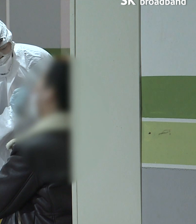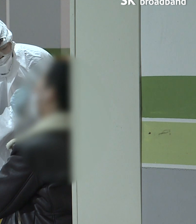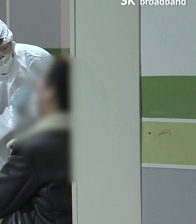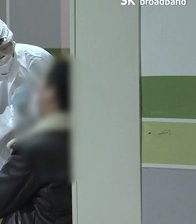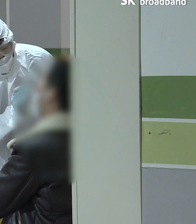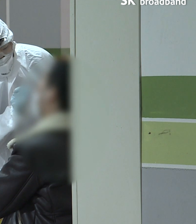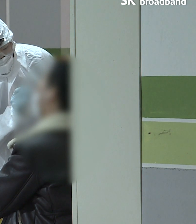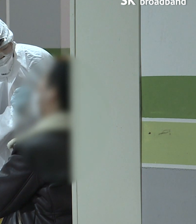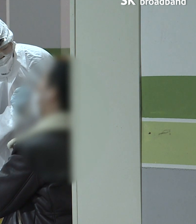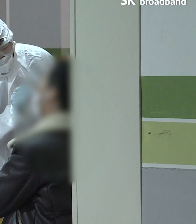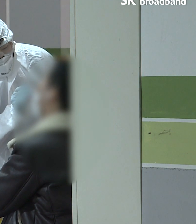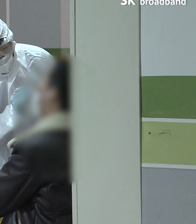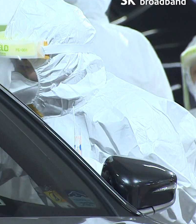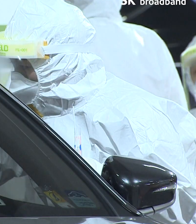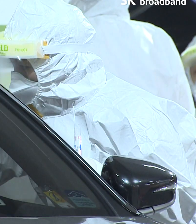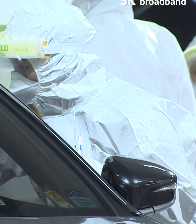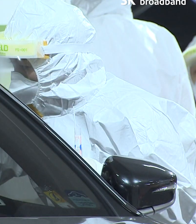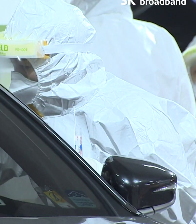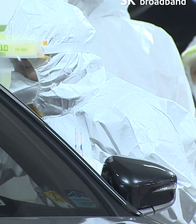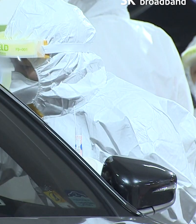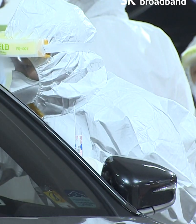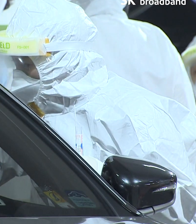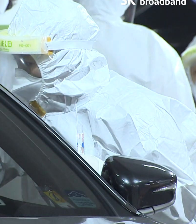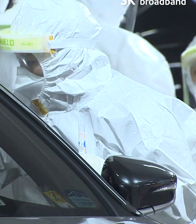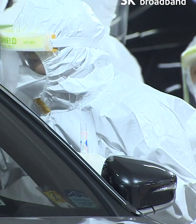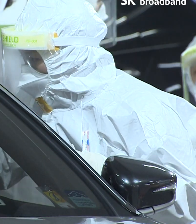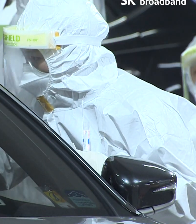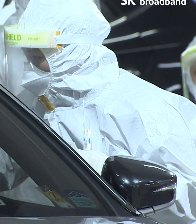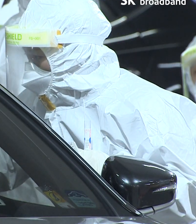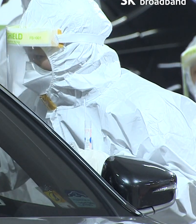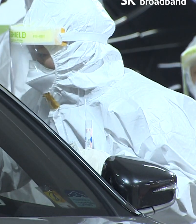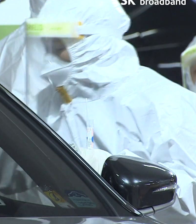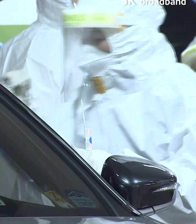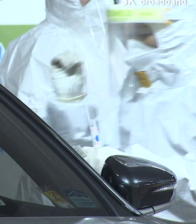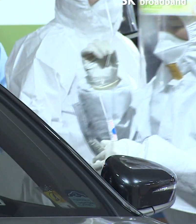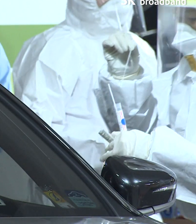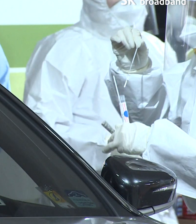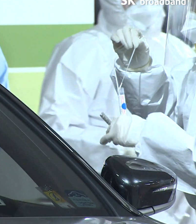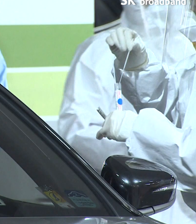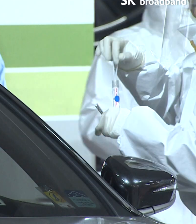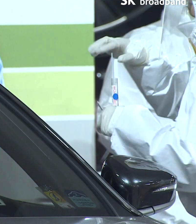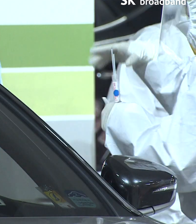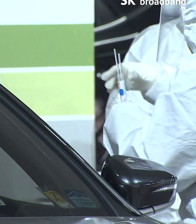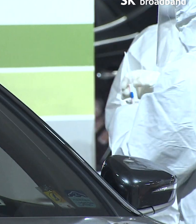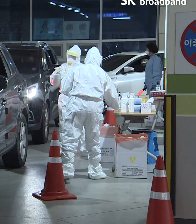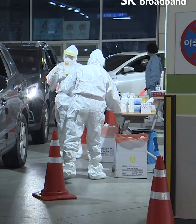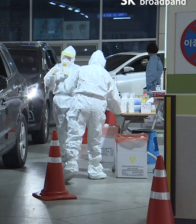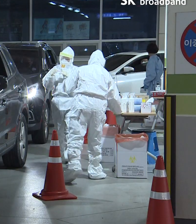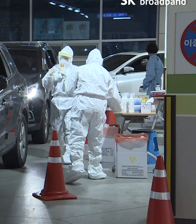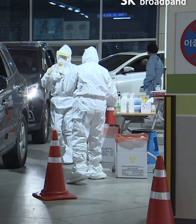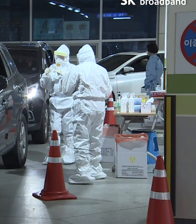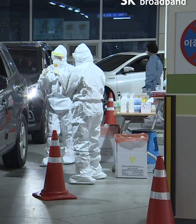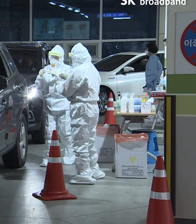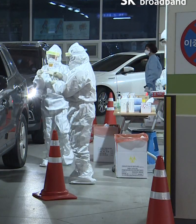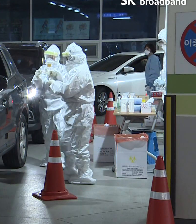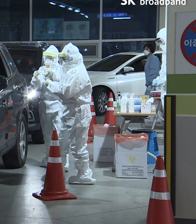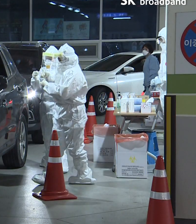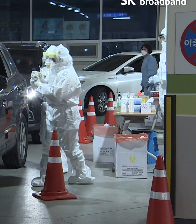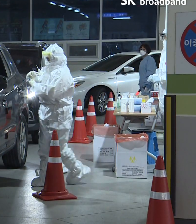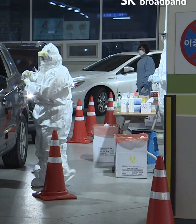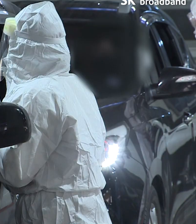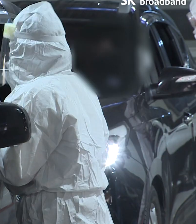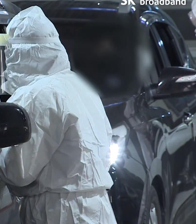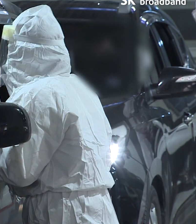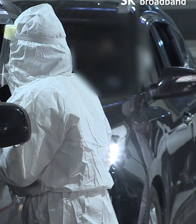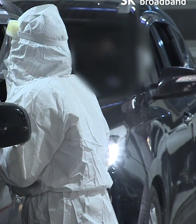90 3명의 대는 손 재 검사를 실시한 결과 오류 10명의 확진 자가 발생했으며 동거가족 에 대해 검사를 진행